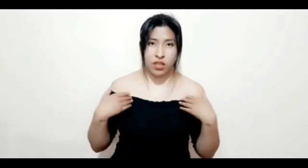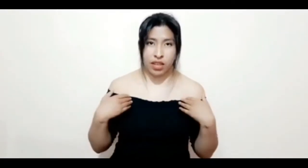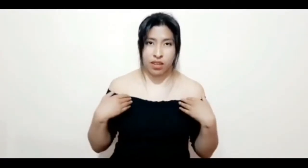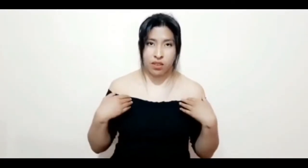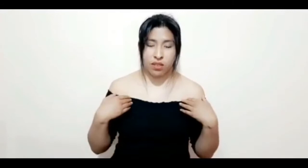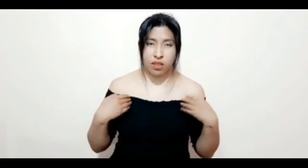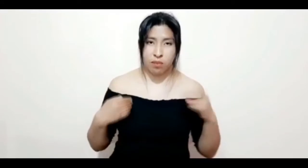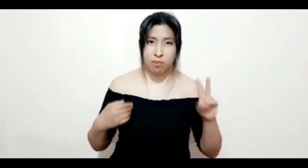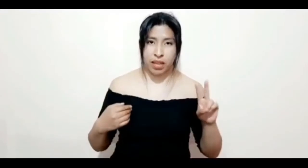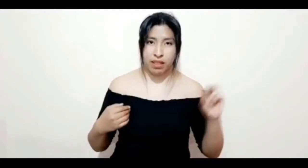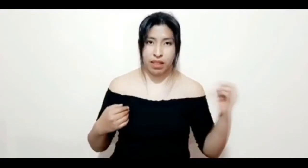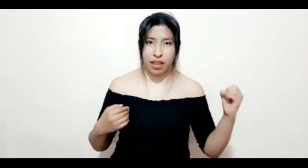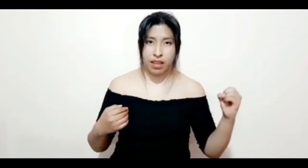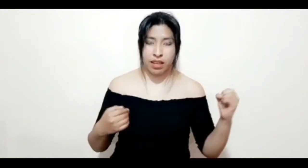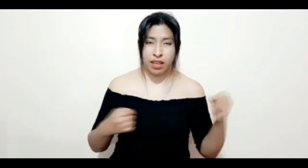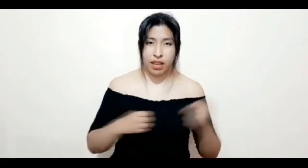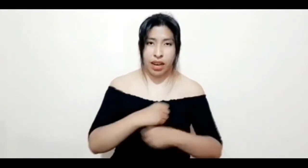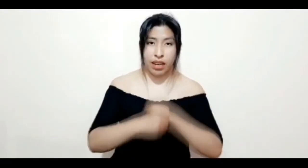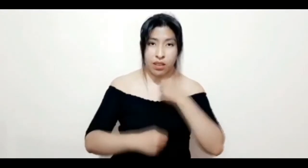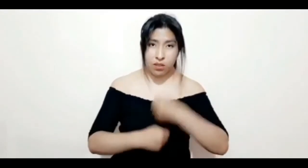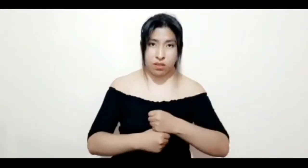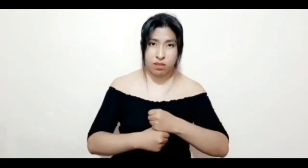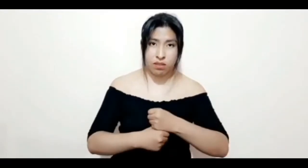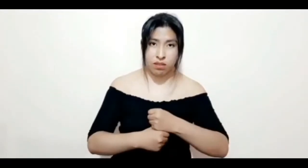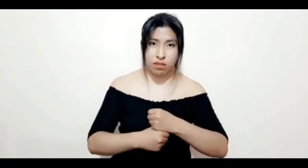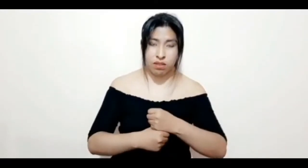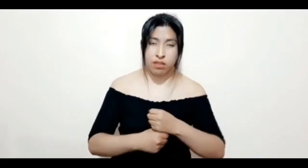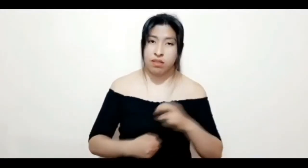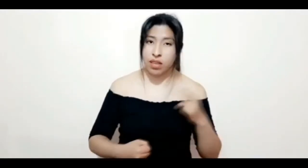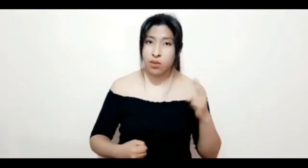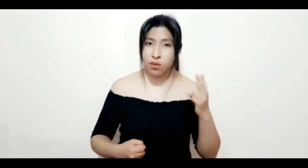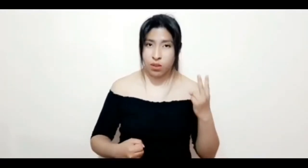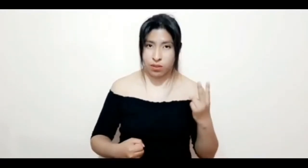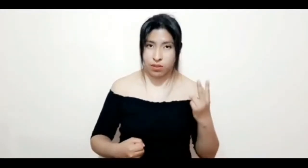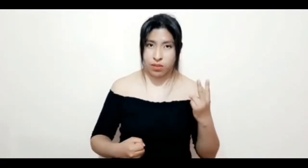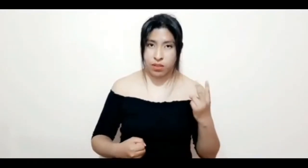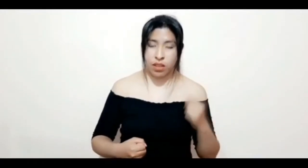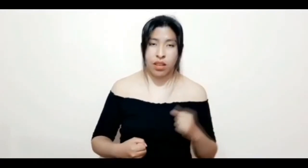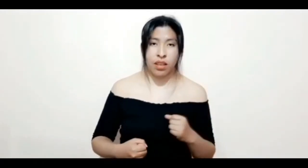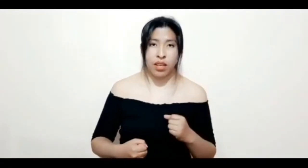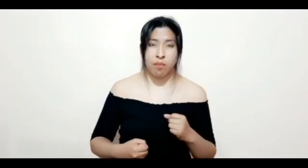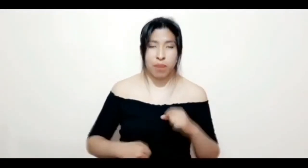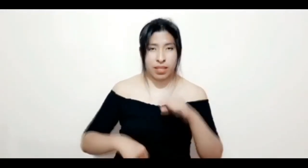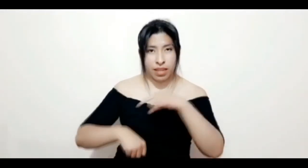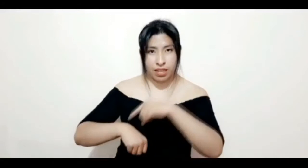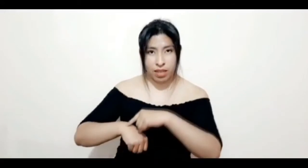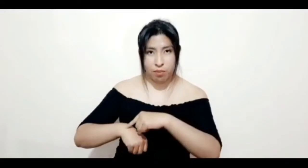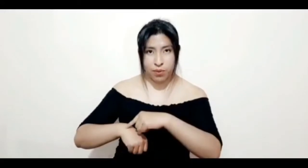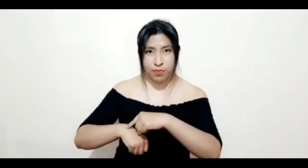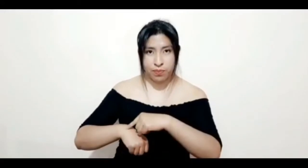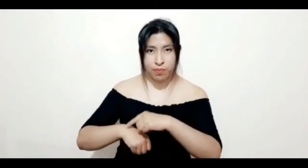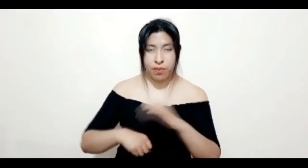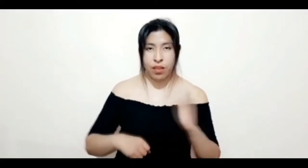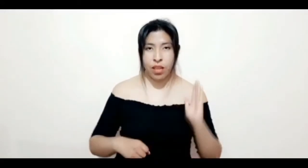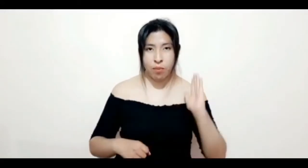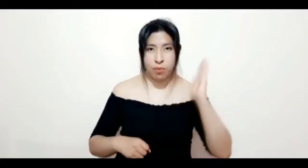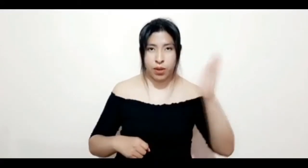tengo 20 años. Segundo, va a ser el tiempo. El